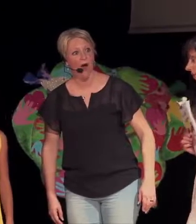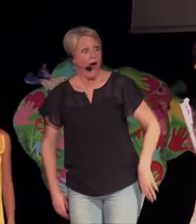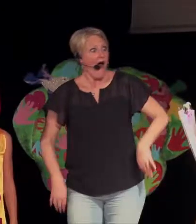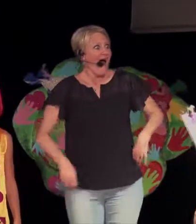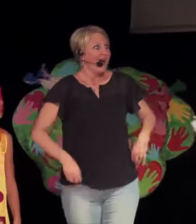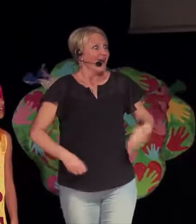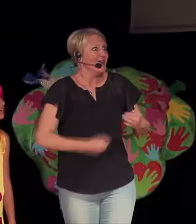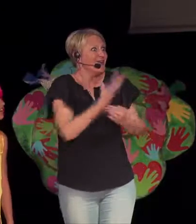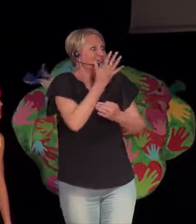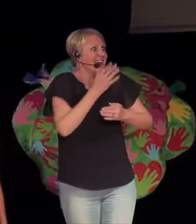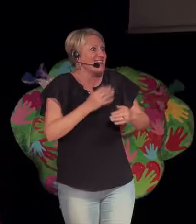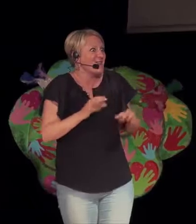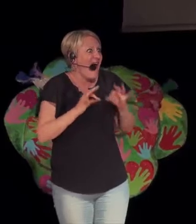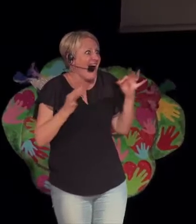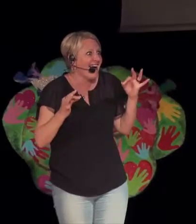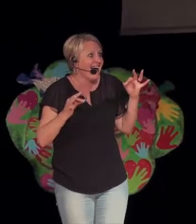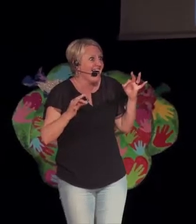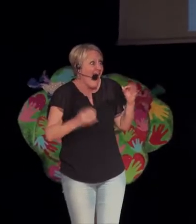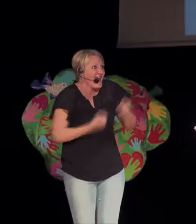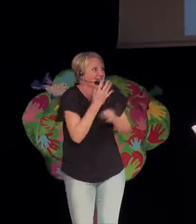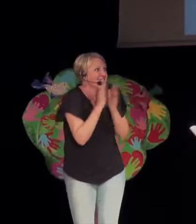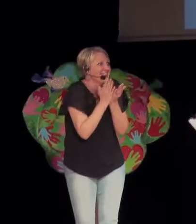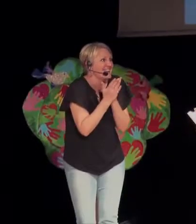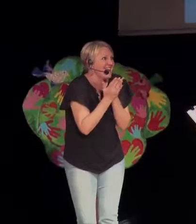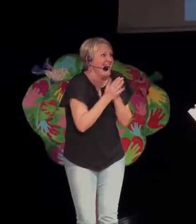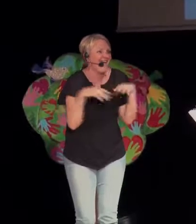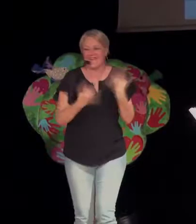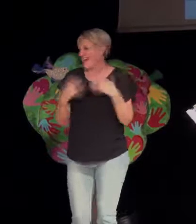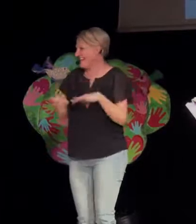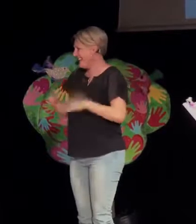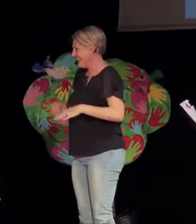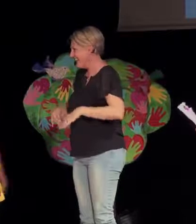Oh, une nouvelle histoire? Un nouveau livre? Oh là là là là!